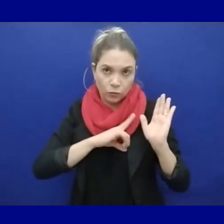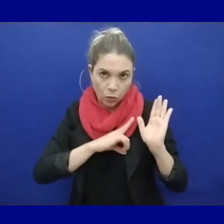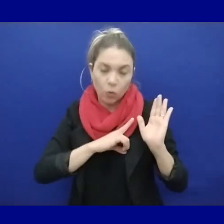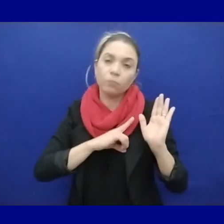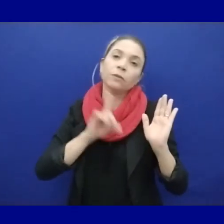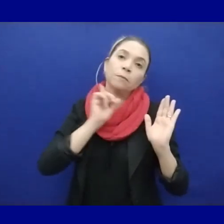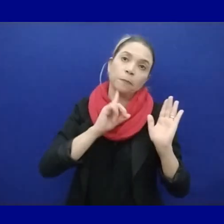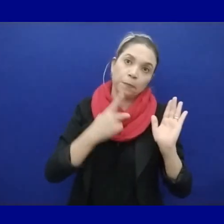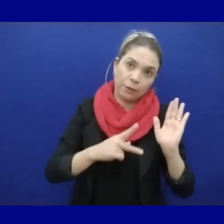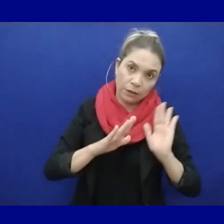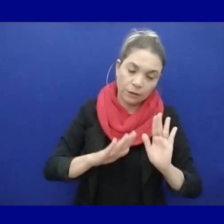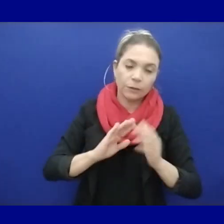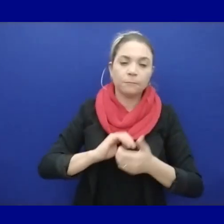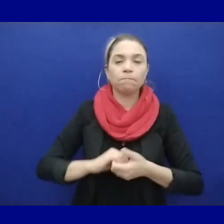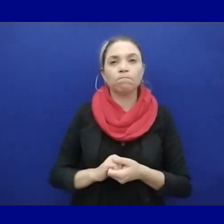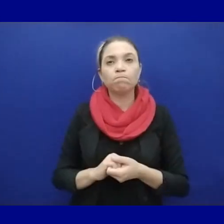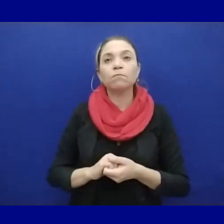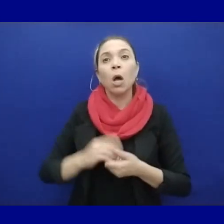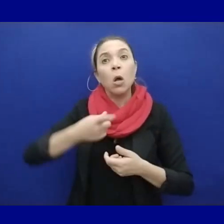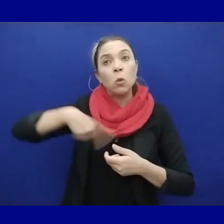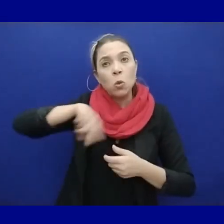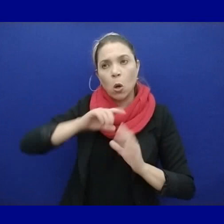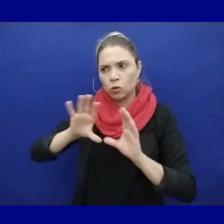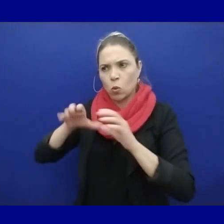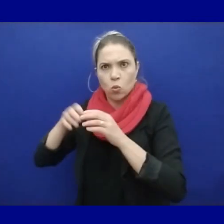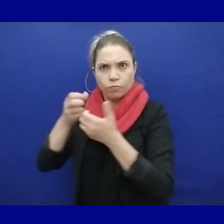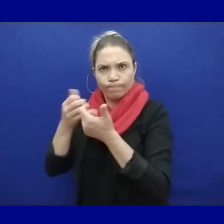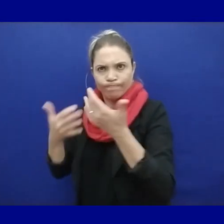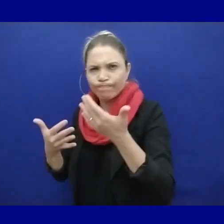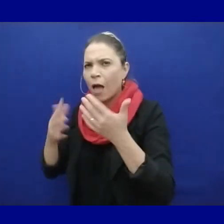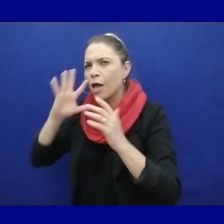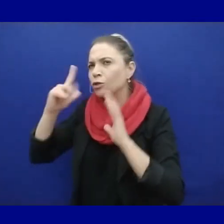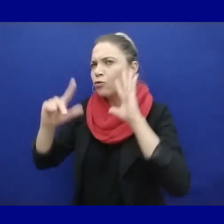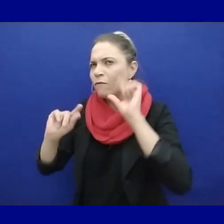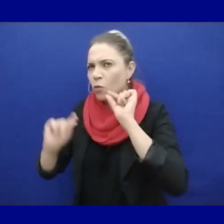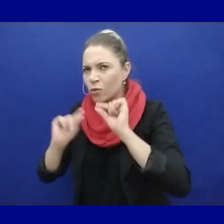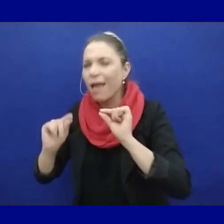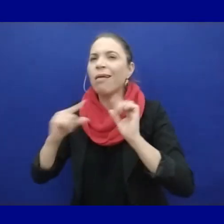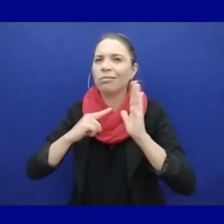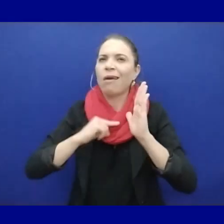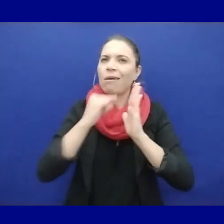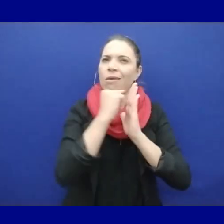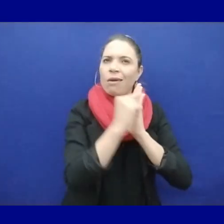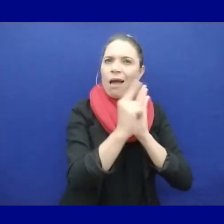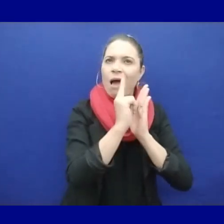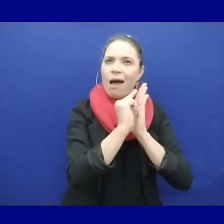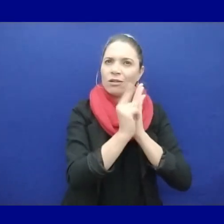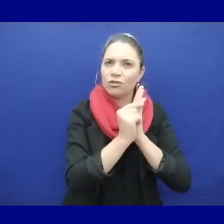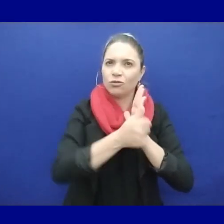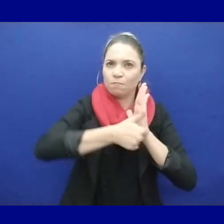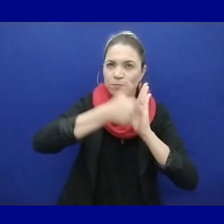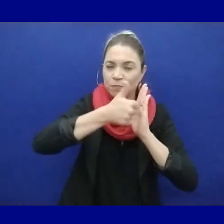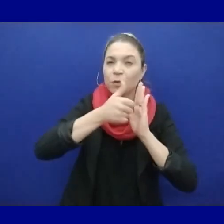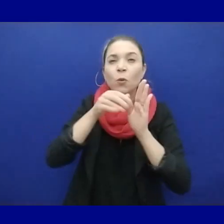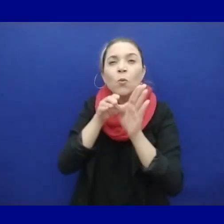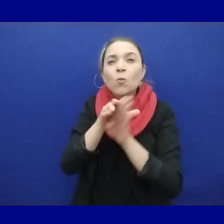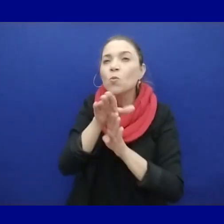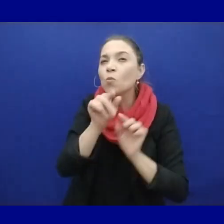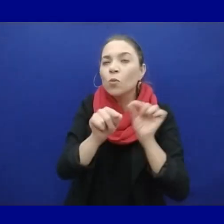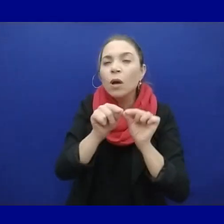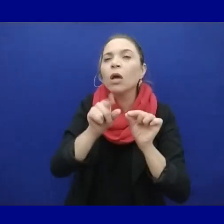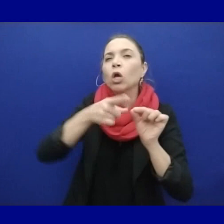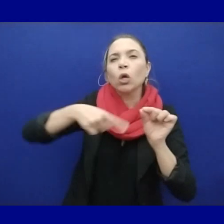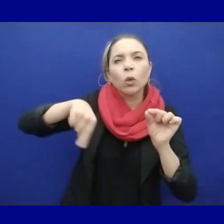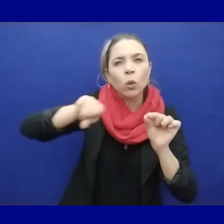estado de Minas Gerais. Considerando que, no artigo 1º do decreto municipal, fica